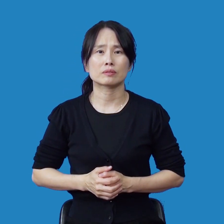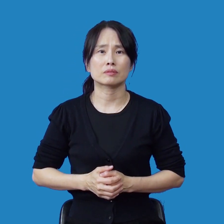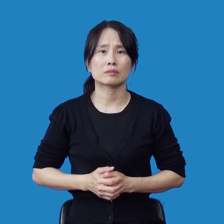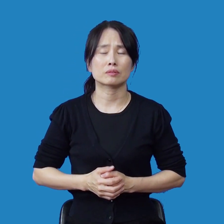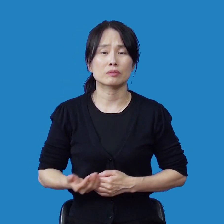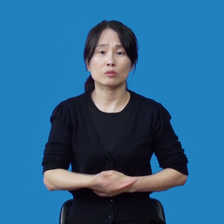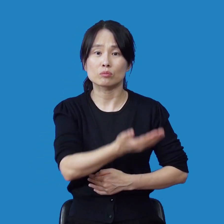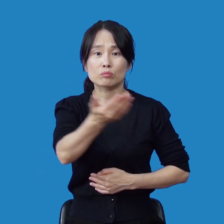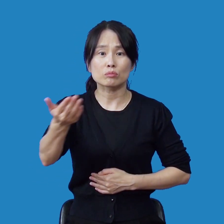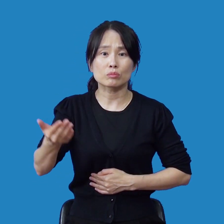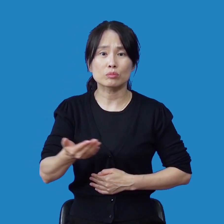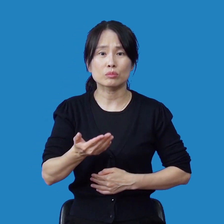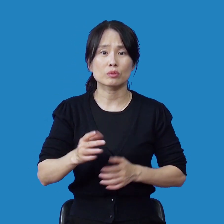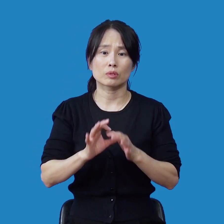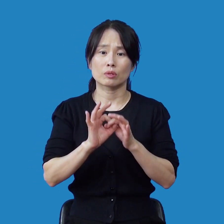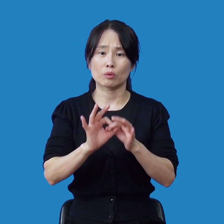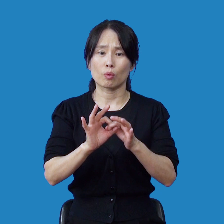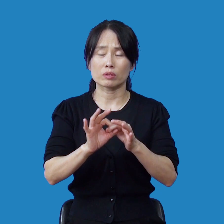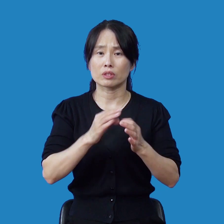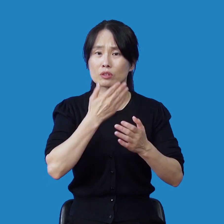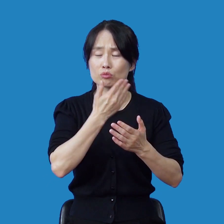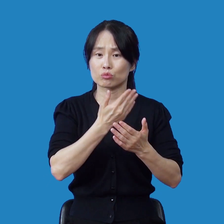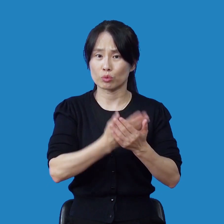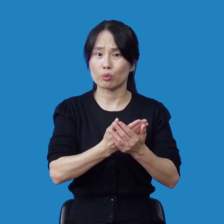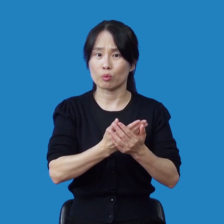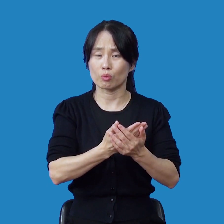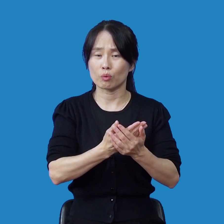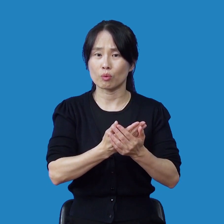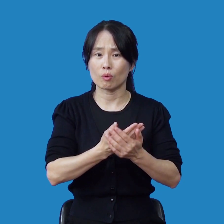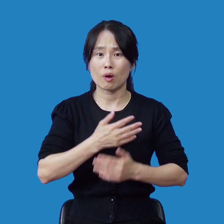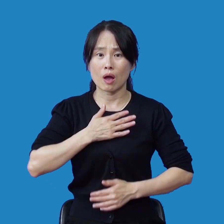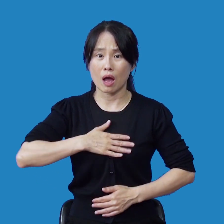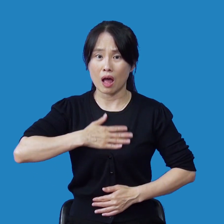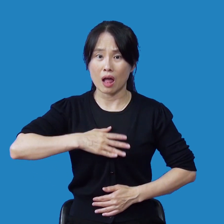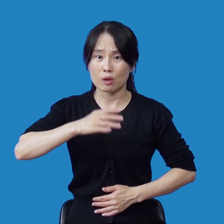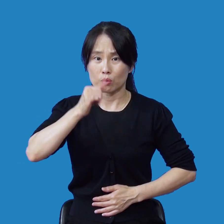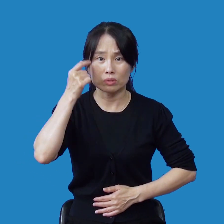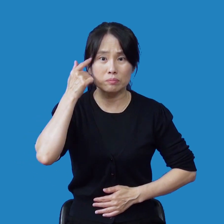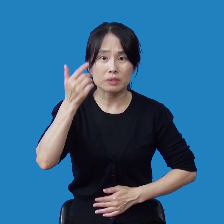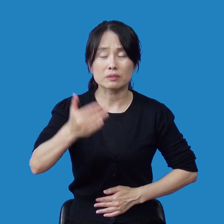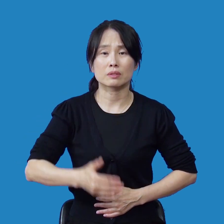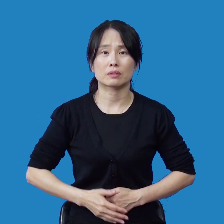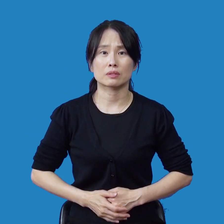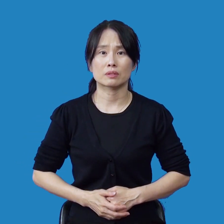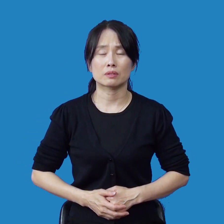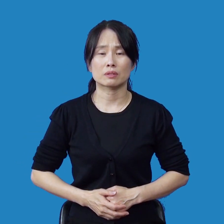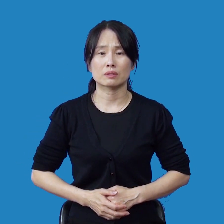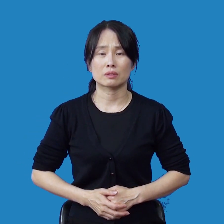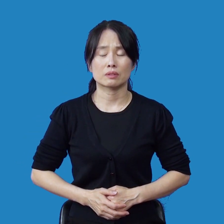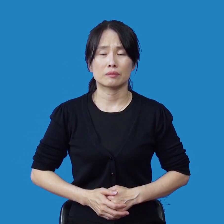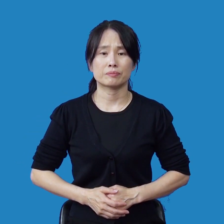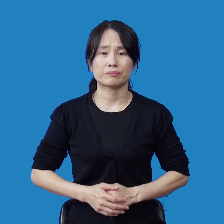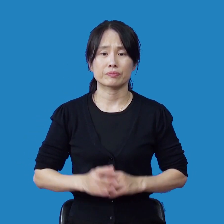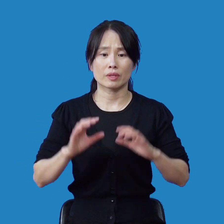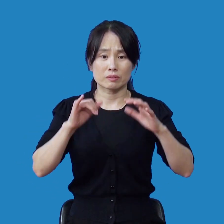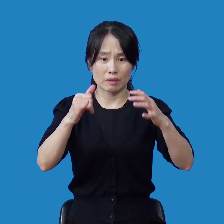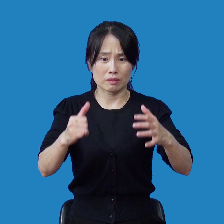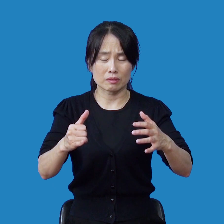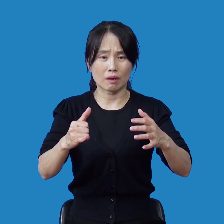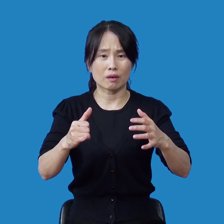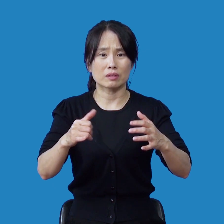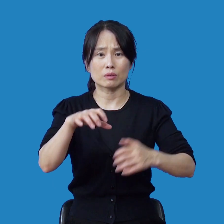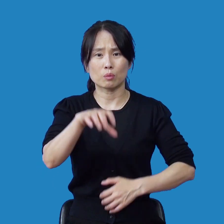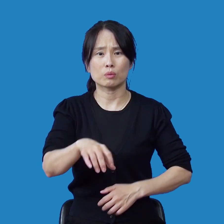성도 여러분, 관계의 중요성을 얼마나 실감하고 있습니까? 세상은 관계의 위기를